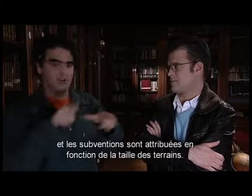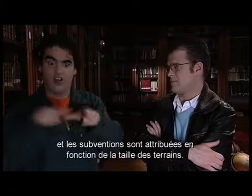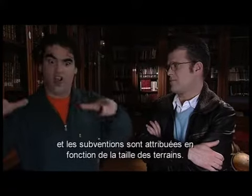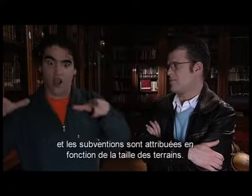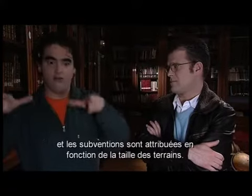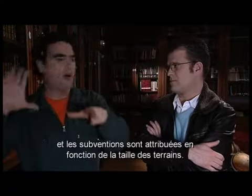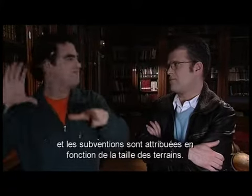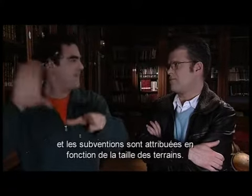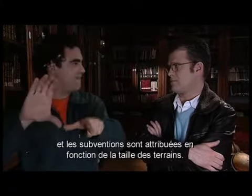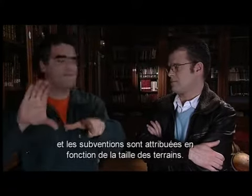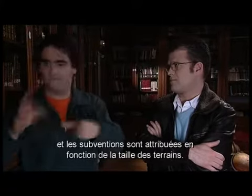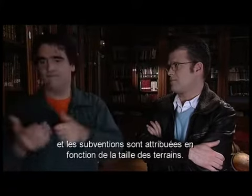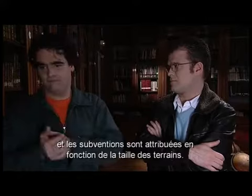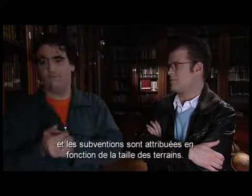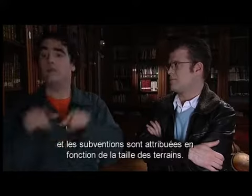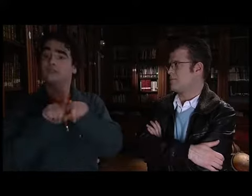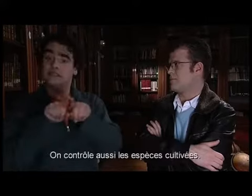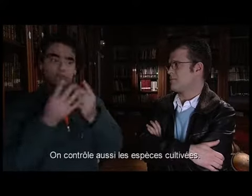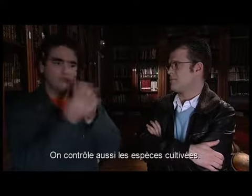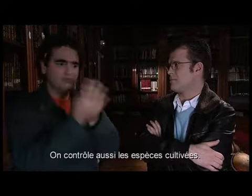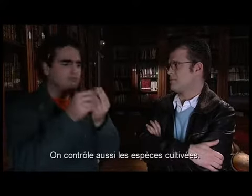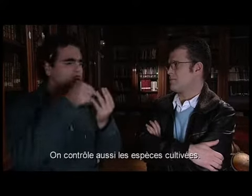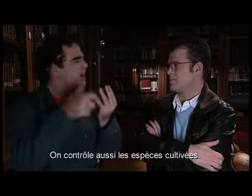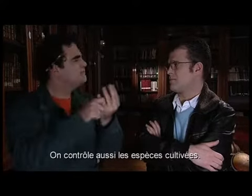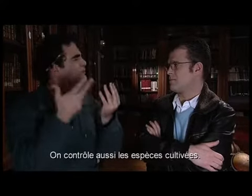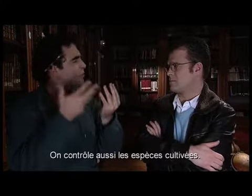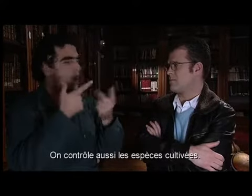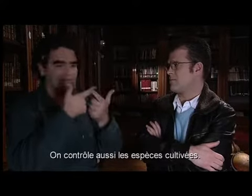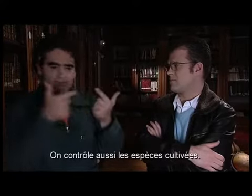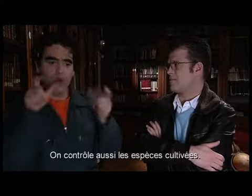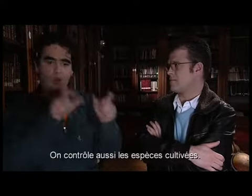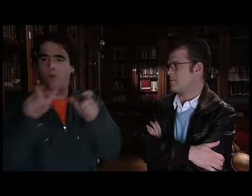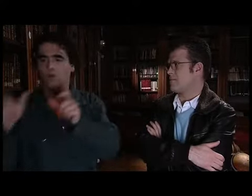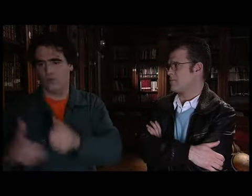en fonction de la taille des terrains. On contrôle aussi les espèces cultivées.